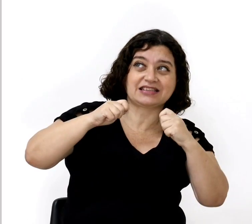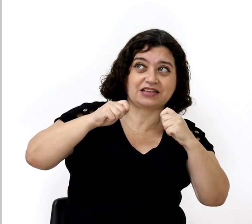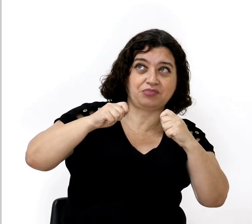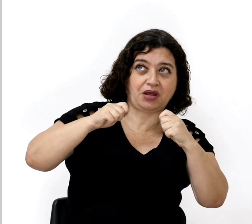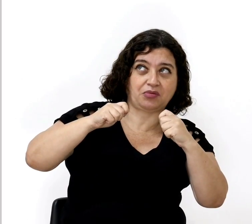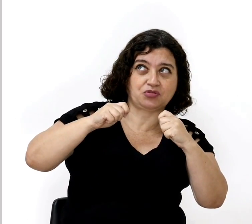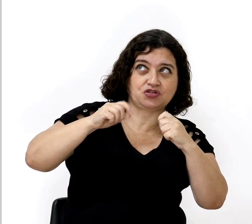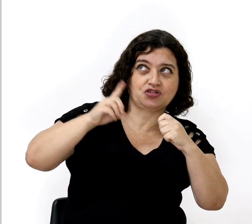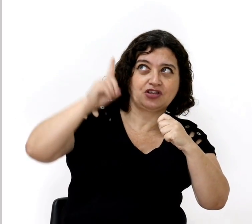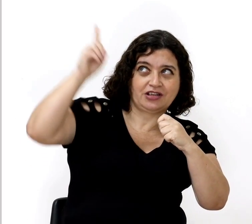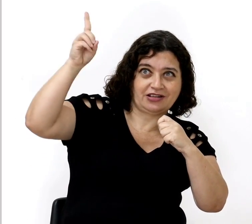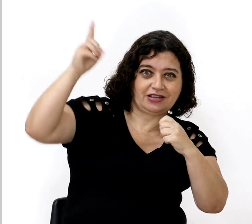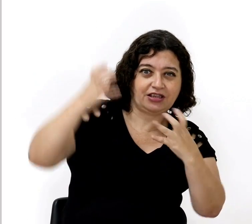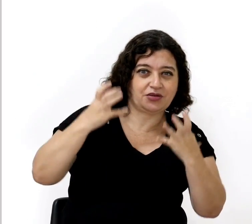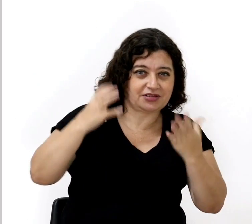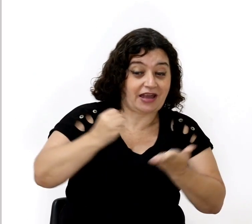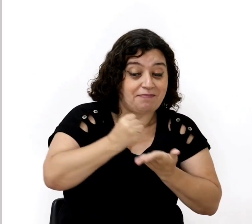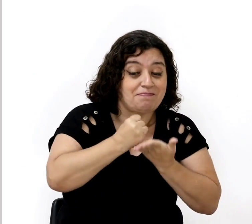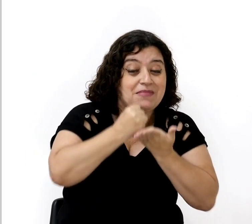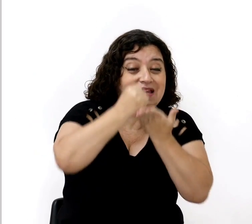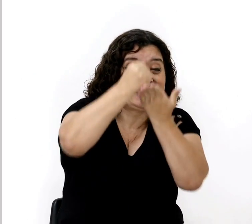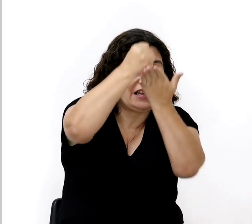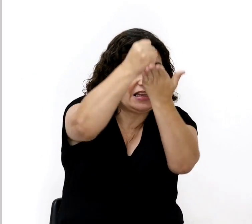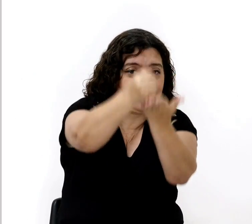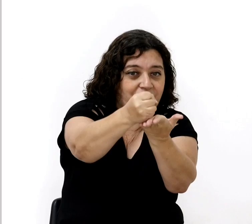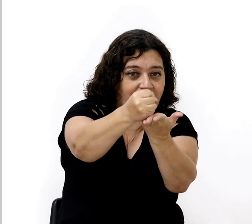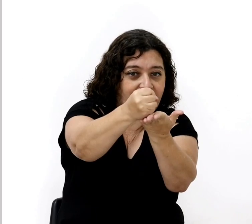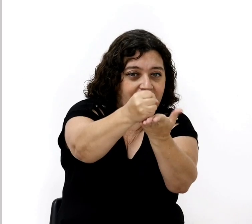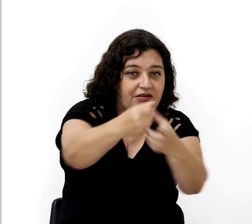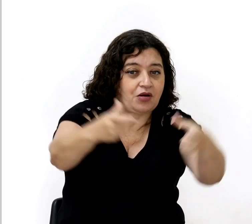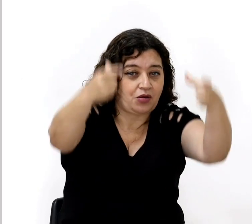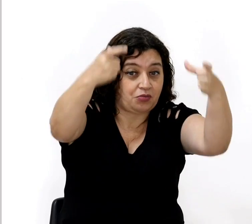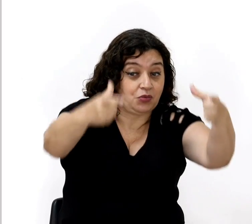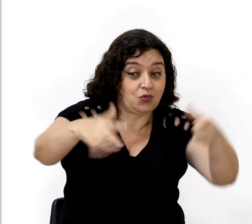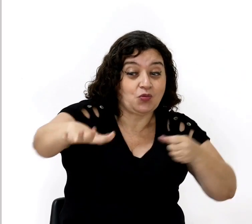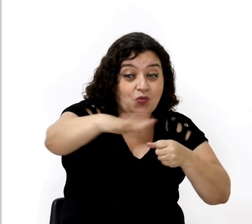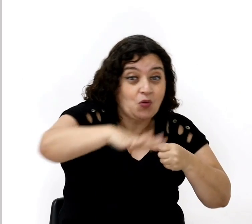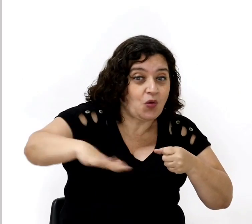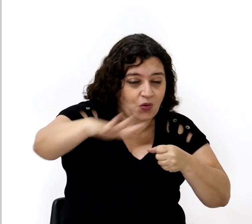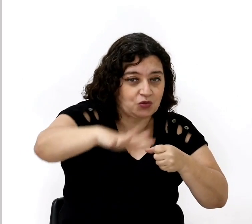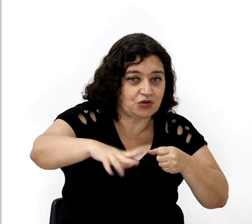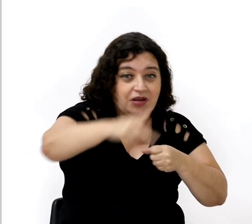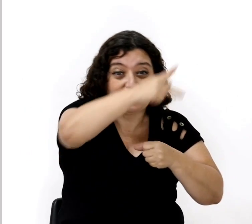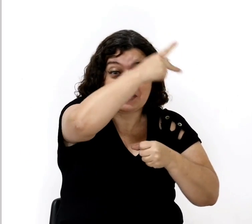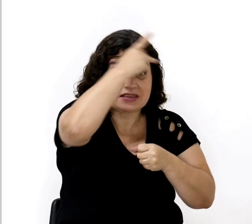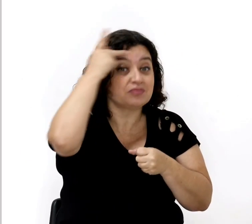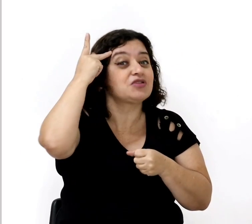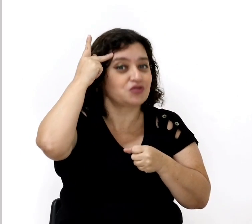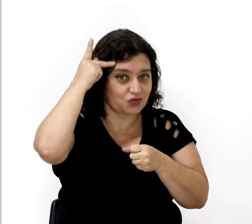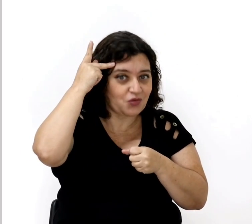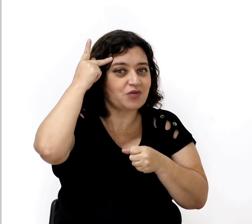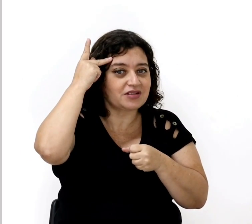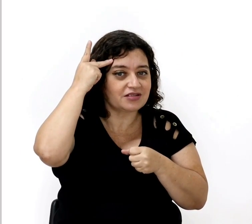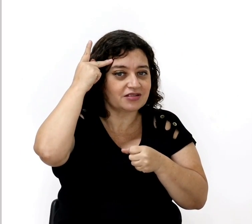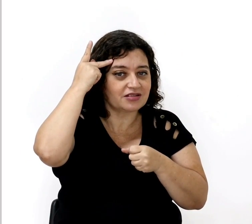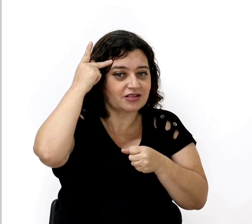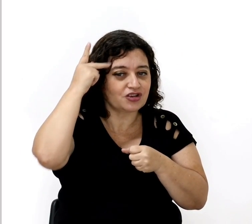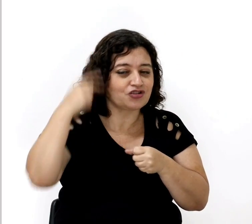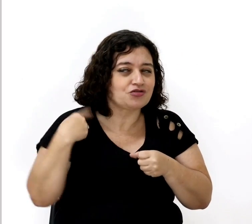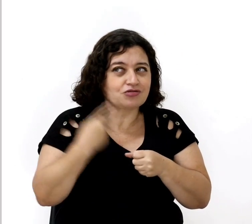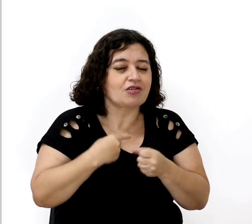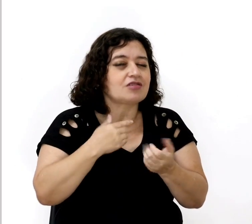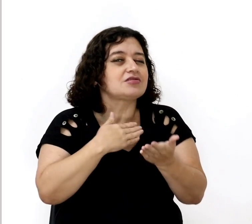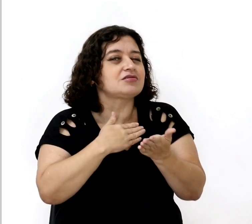porque Deus quer me levar para um outro espaço, para as pessoas mesmo, a